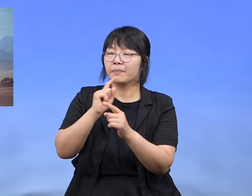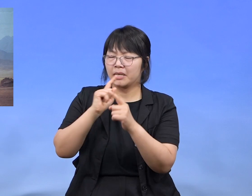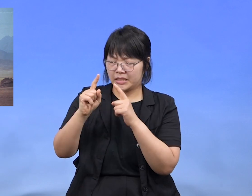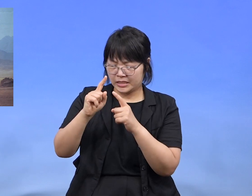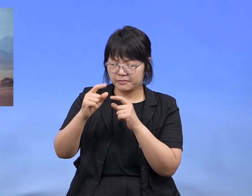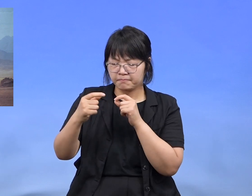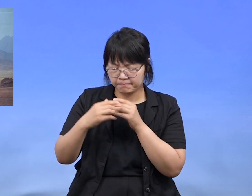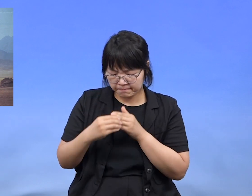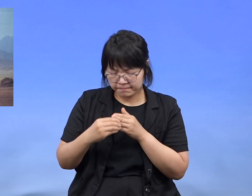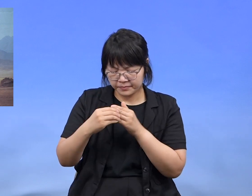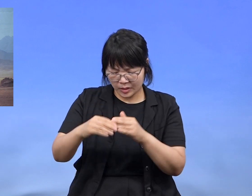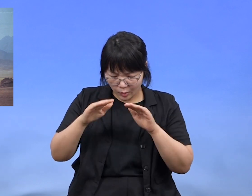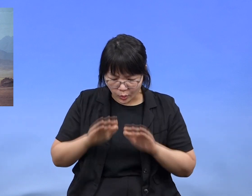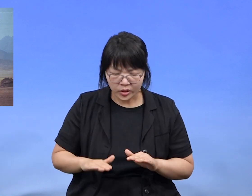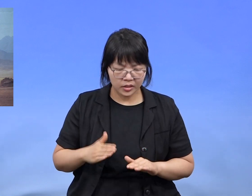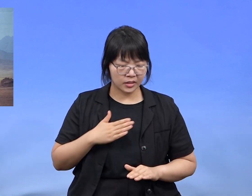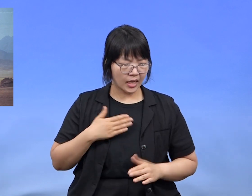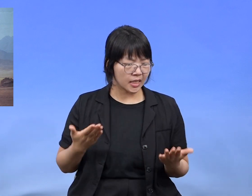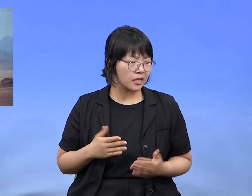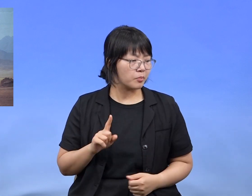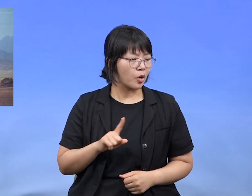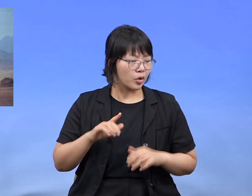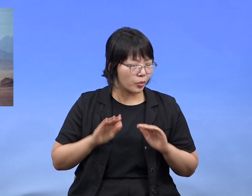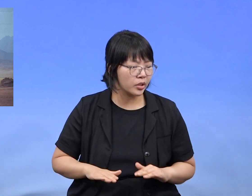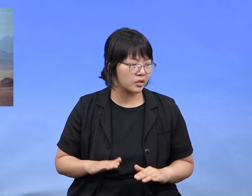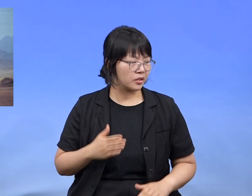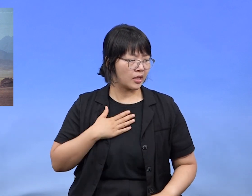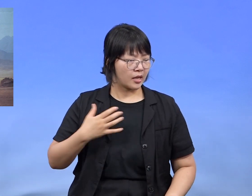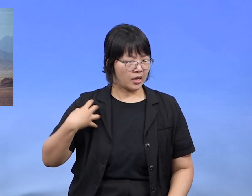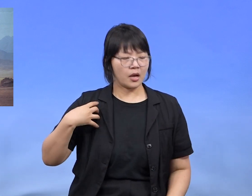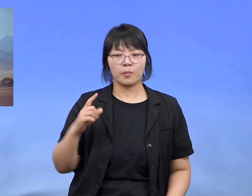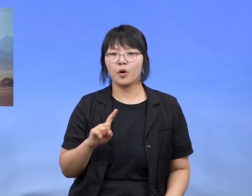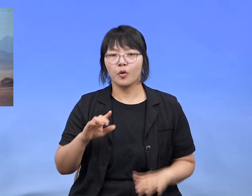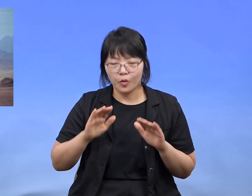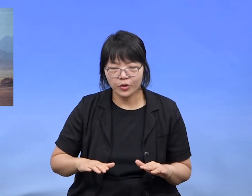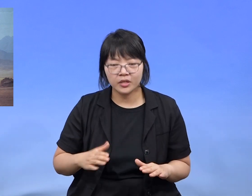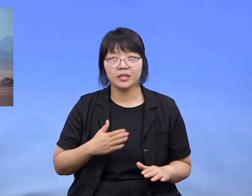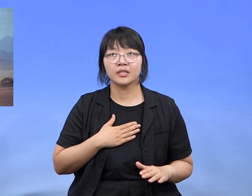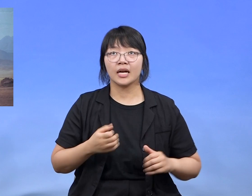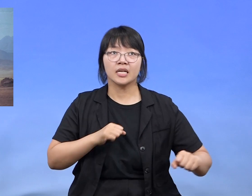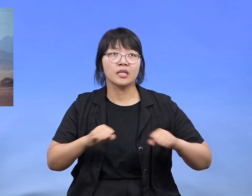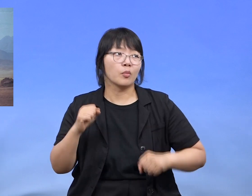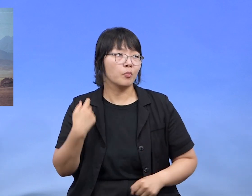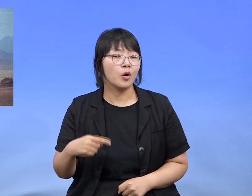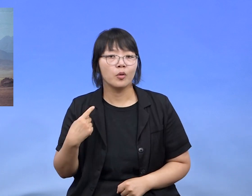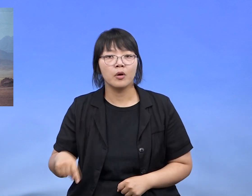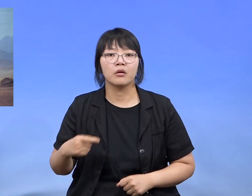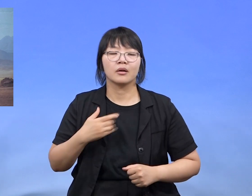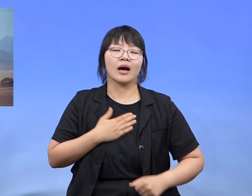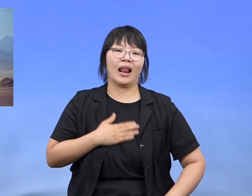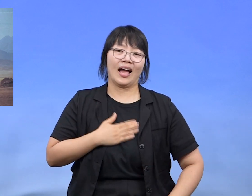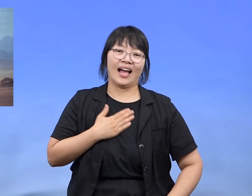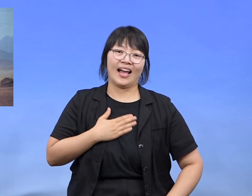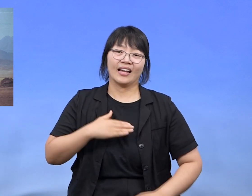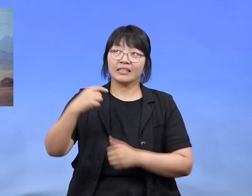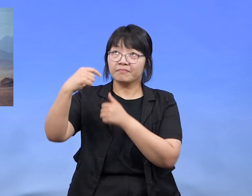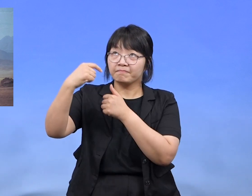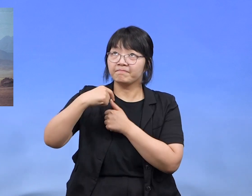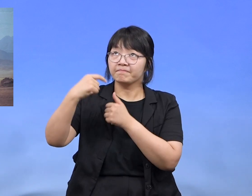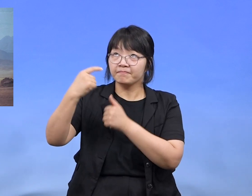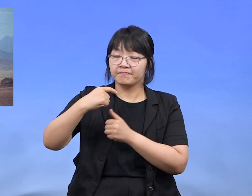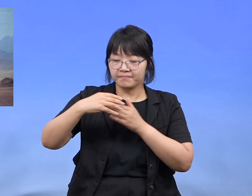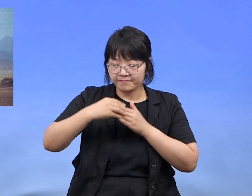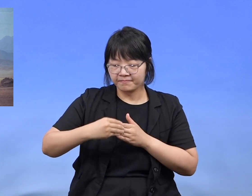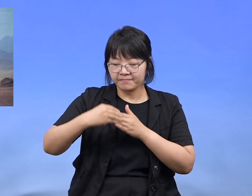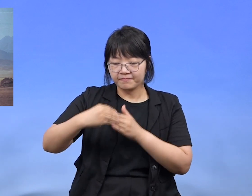할 일을 알고 오늘 그 일을 내가 주의 말씀을 따라 가다 보면 언제나 주님이 인도하는 그